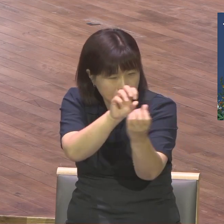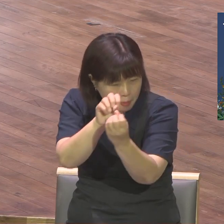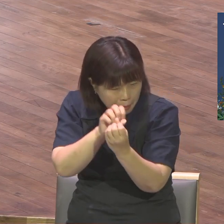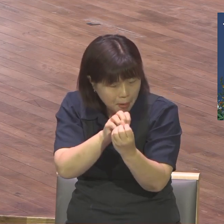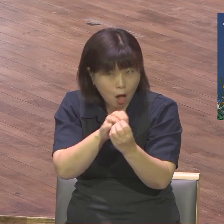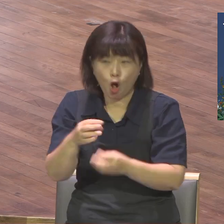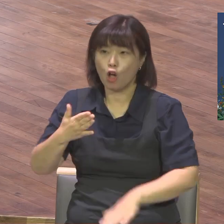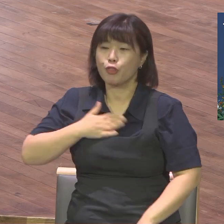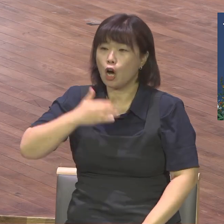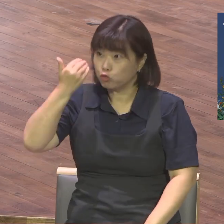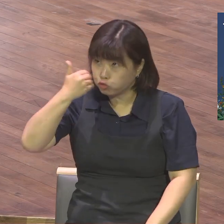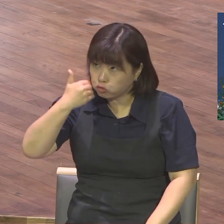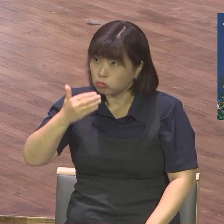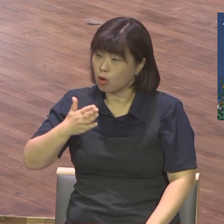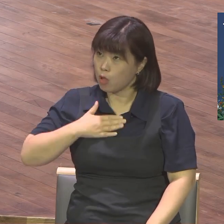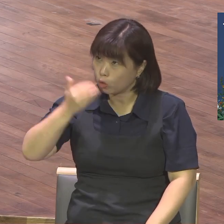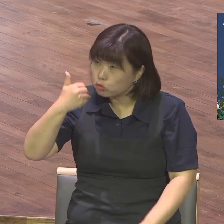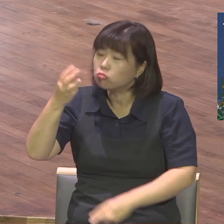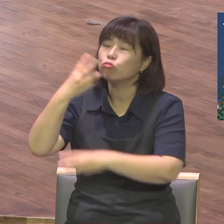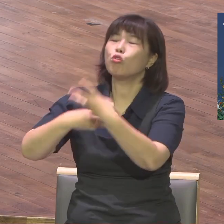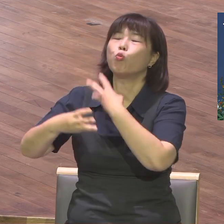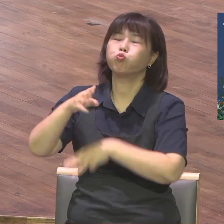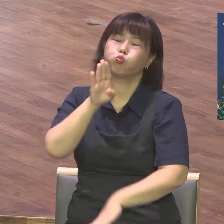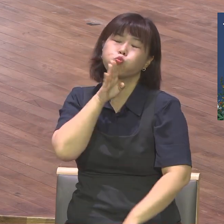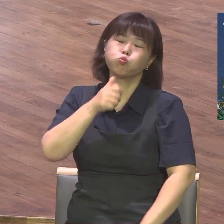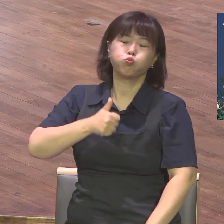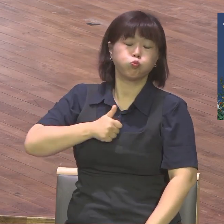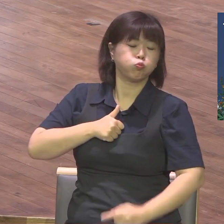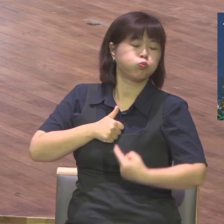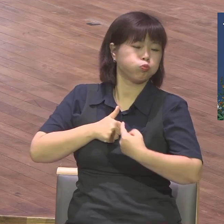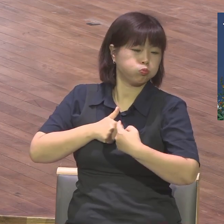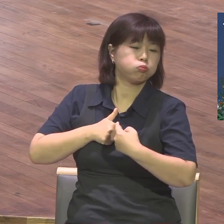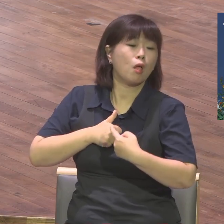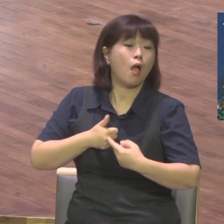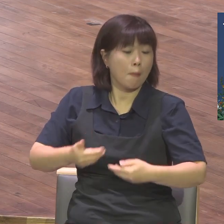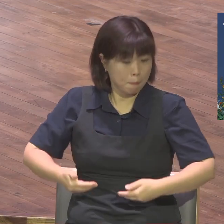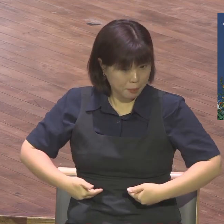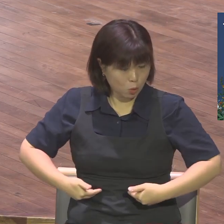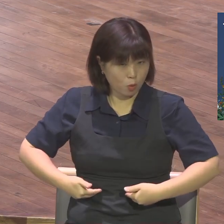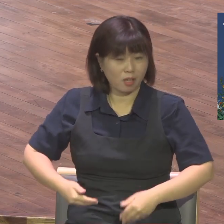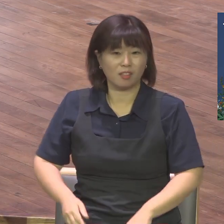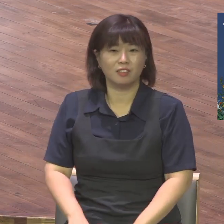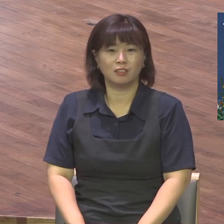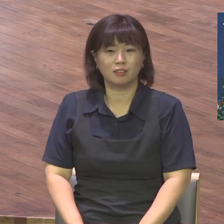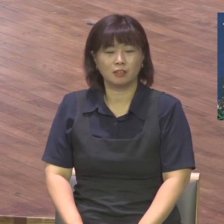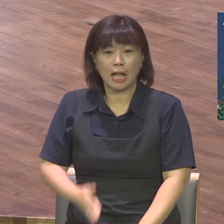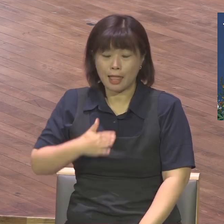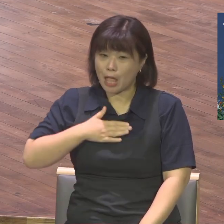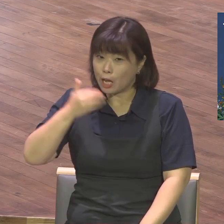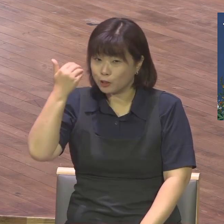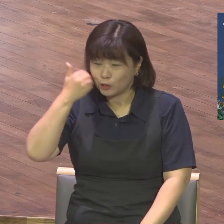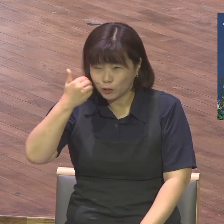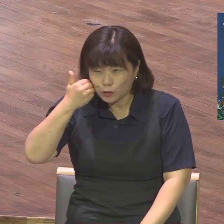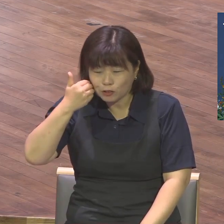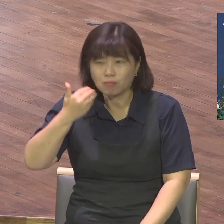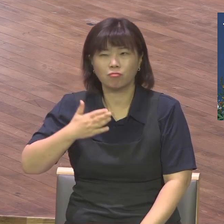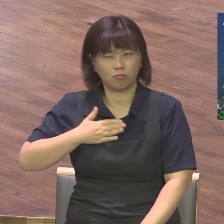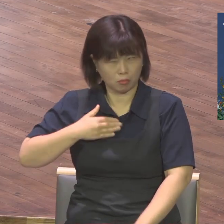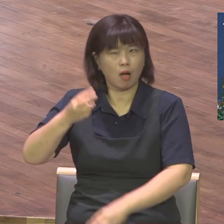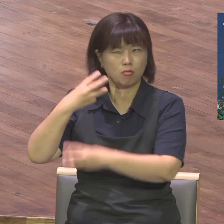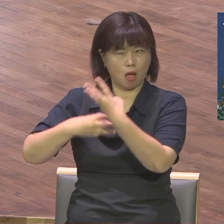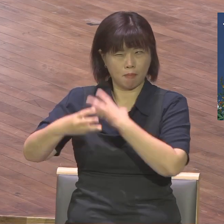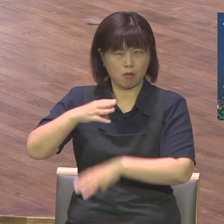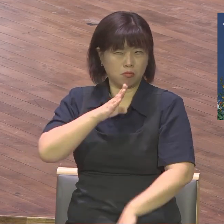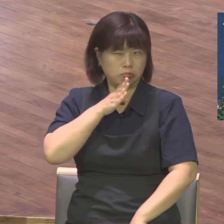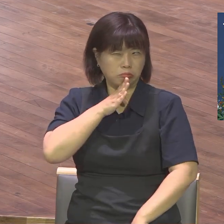렘넌트란 정체성, 내가 누구냐? 언약 잡은, 최후의 마지막 다 무너져도 무너지지 않을 이